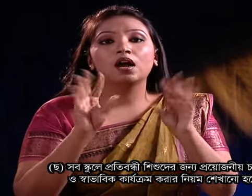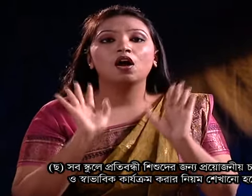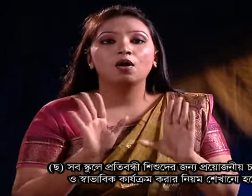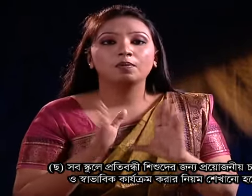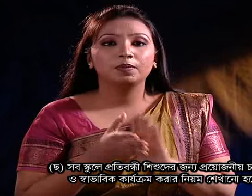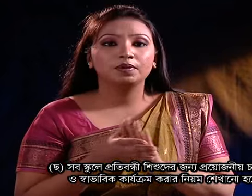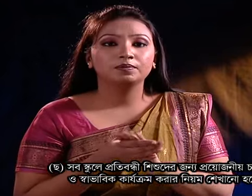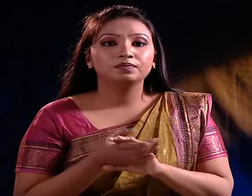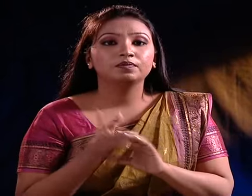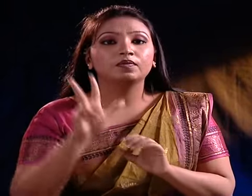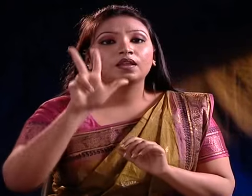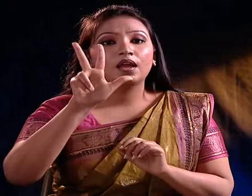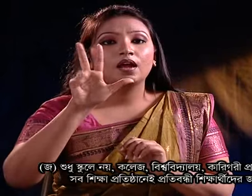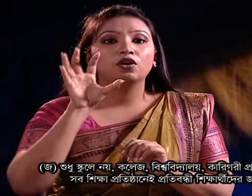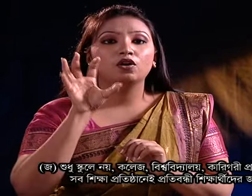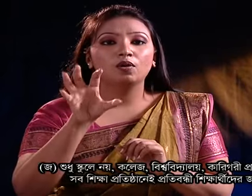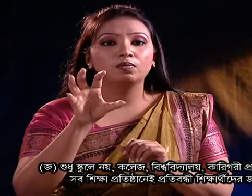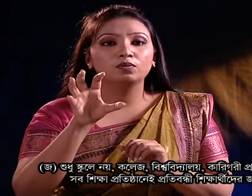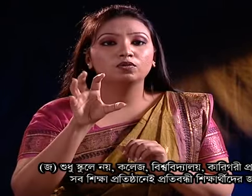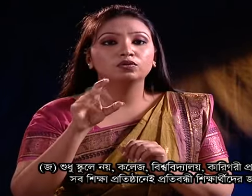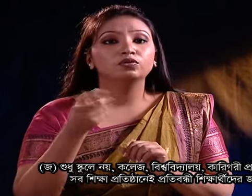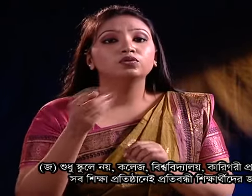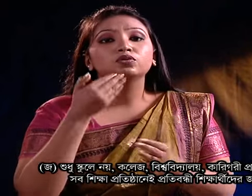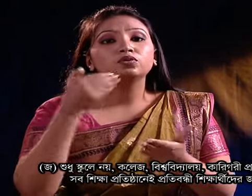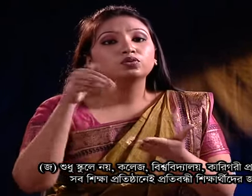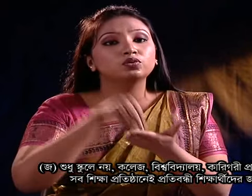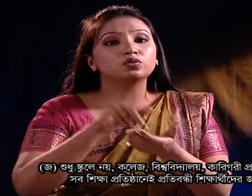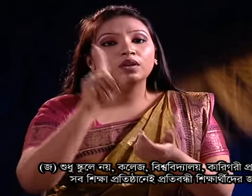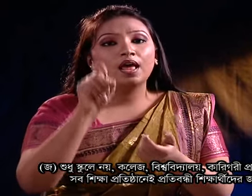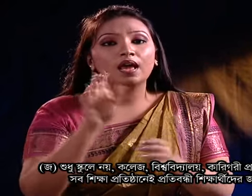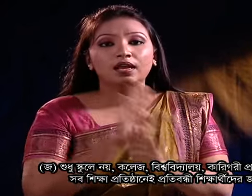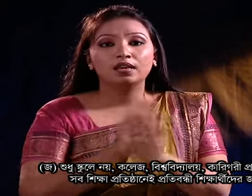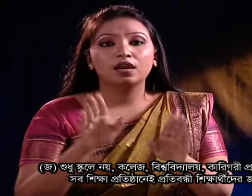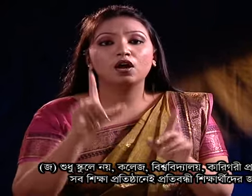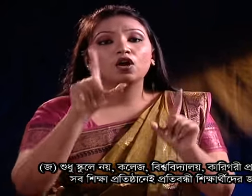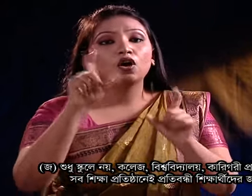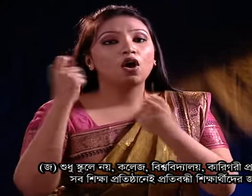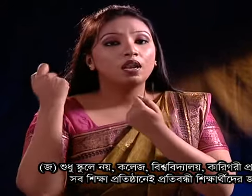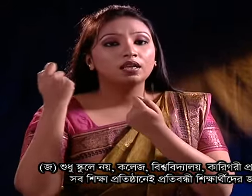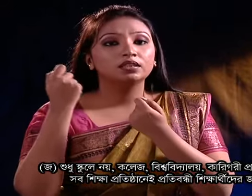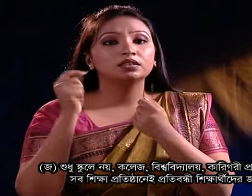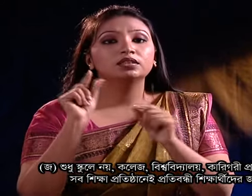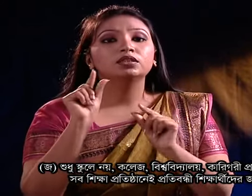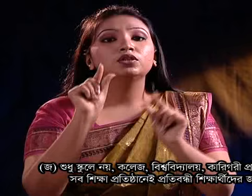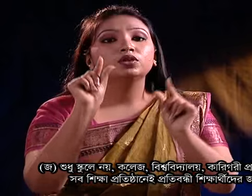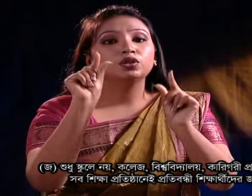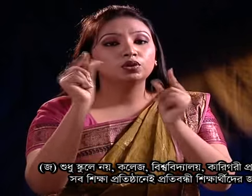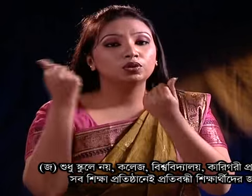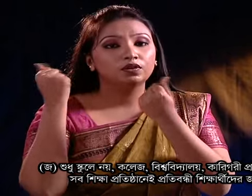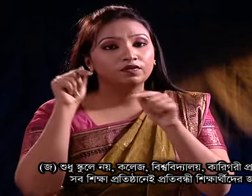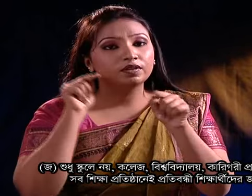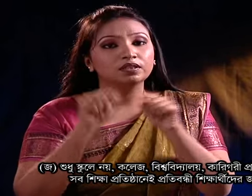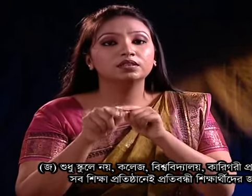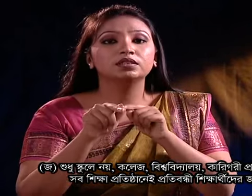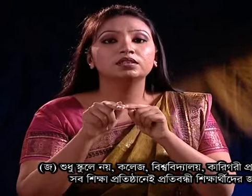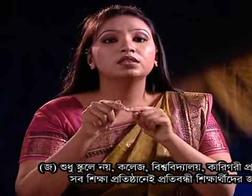হবে। জ নম্বর, শুধু স্কুলে নয়, কলেজ, বিশ্ববিদ্যালয়,